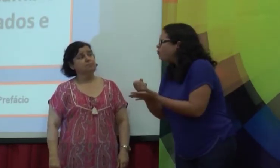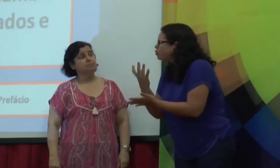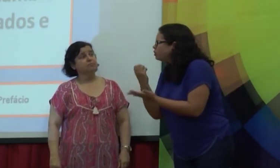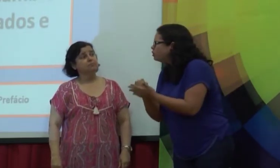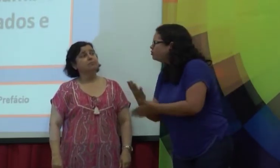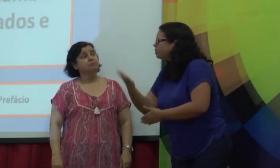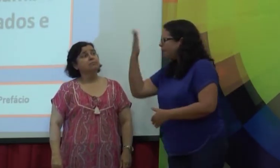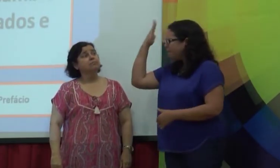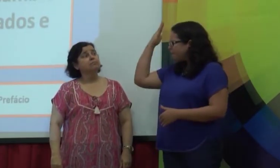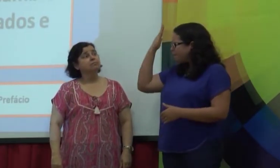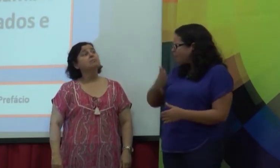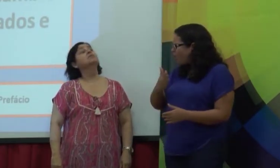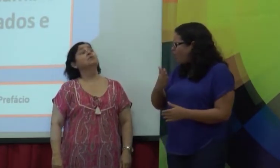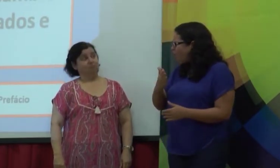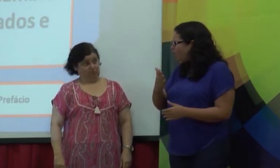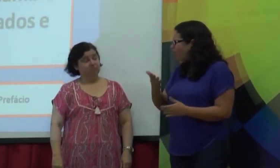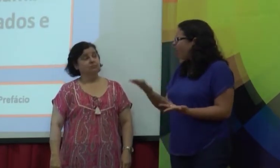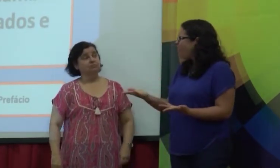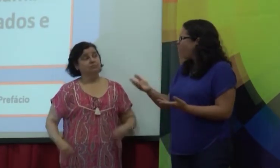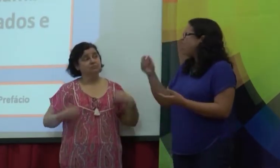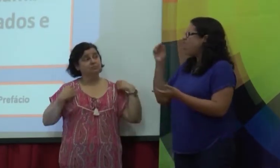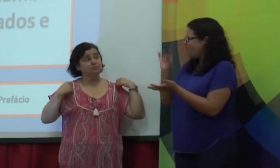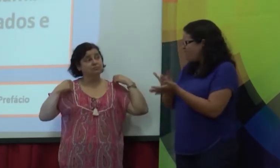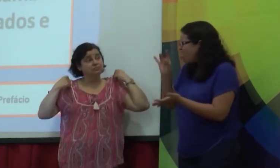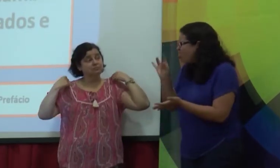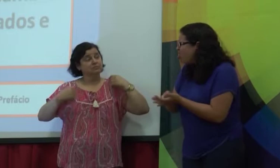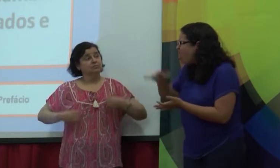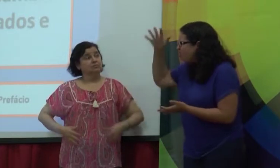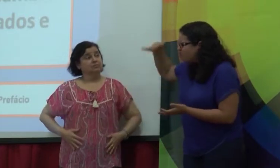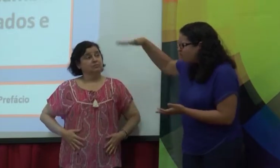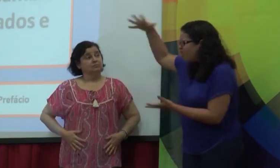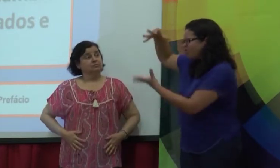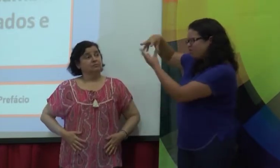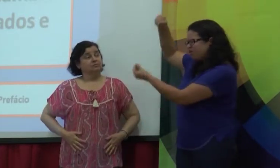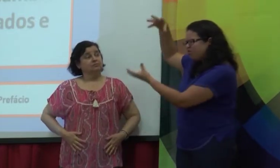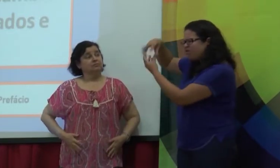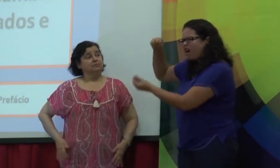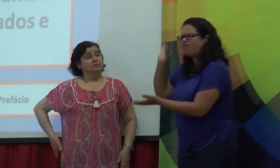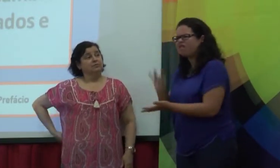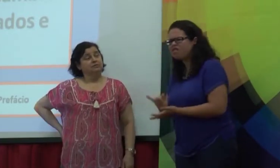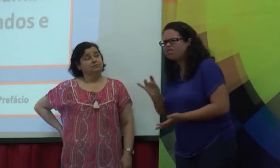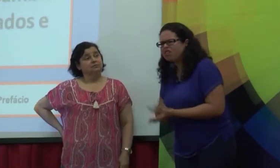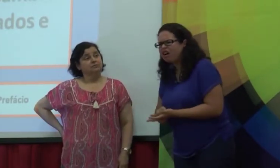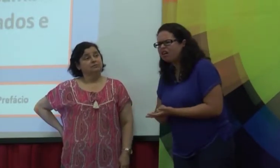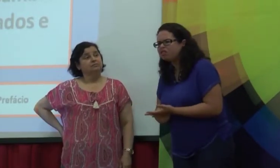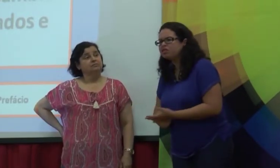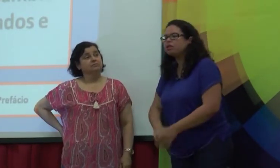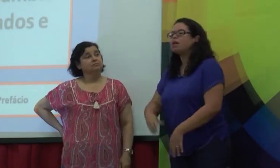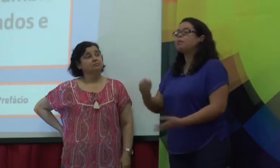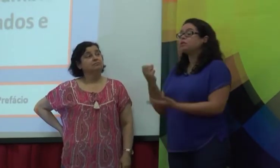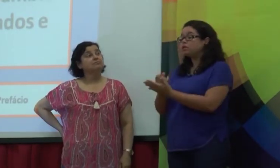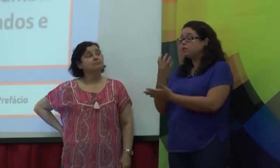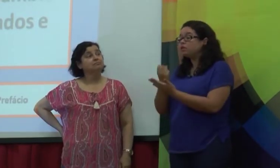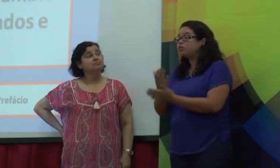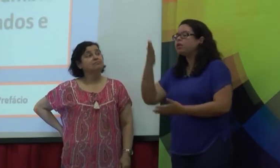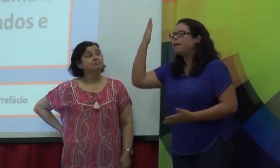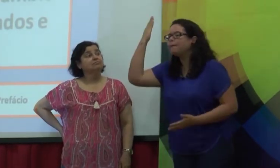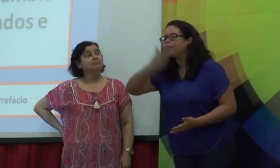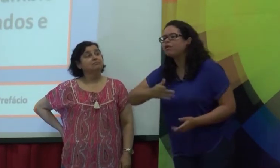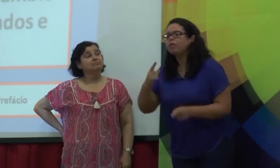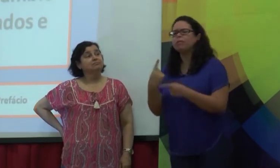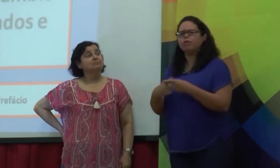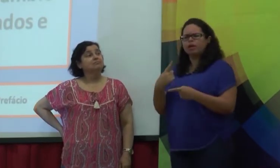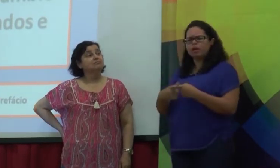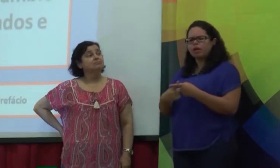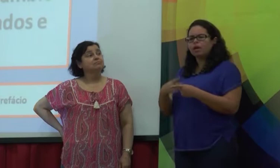a existência dos Espíritos é um fato. E como pode comprovar essa realidade?